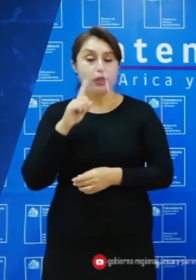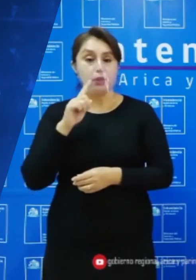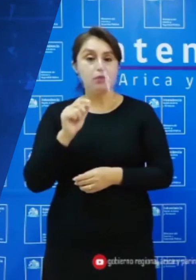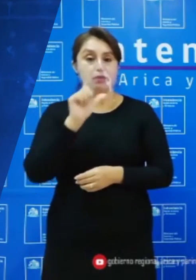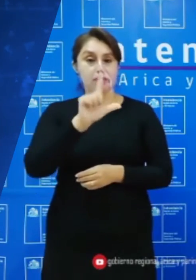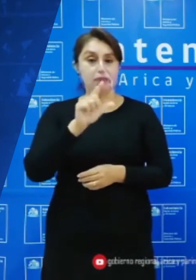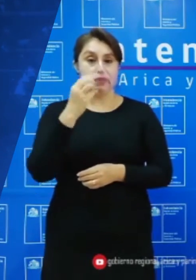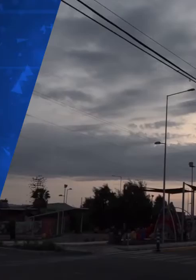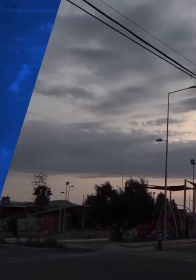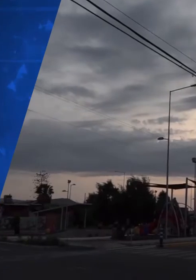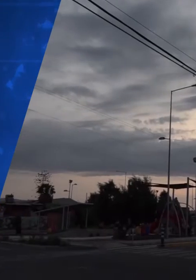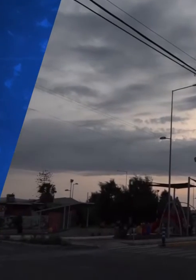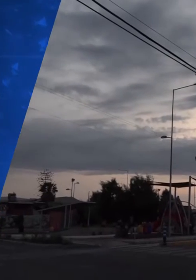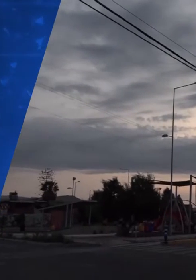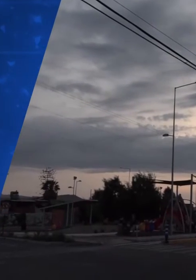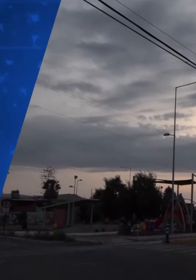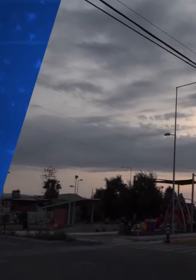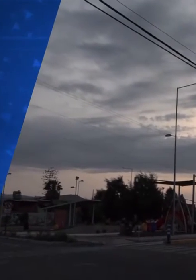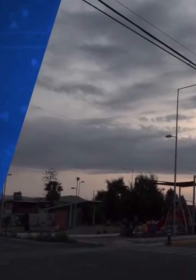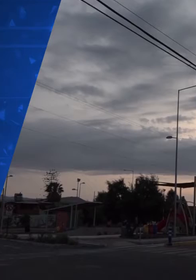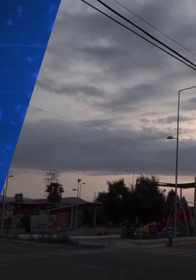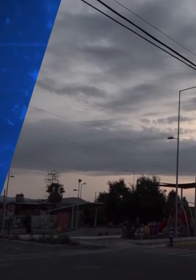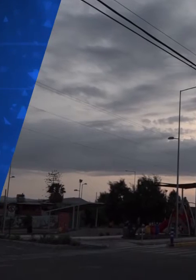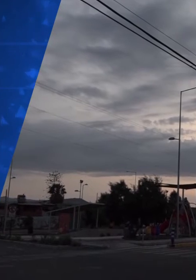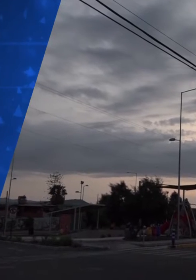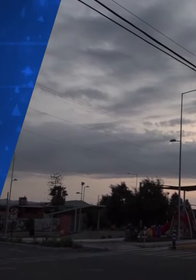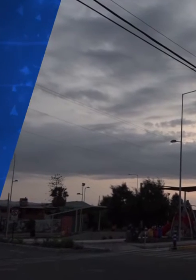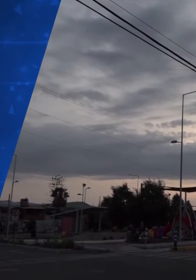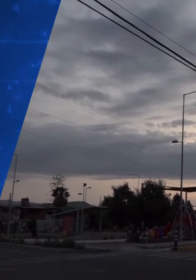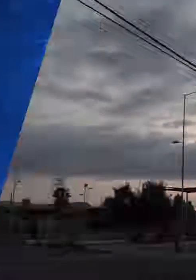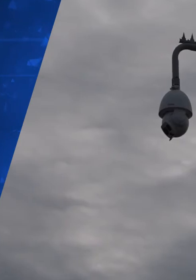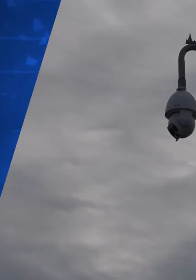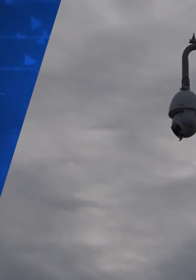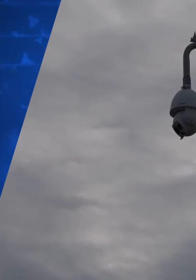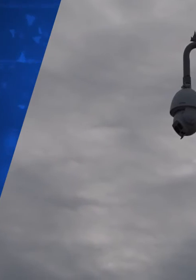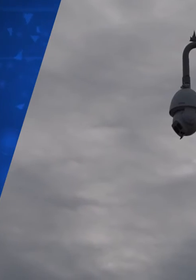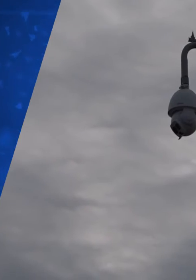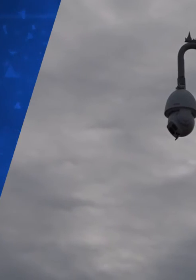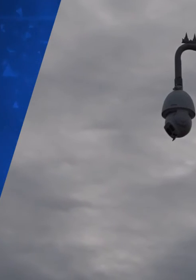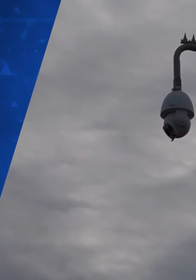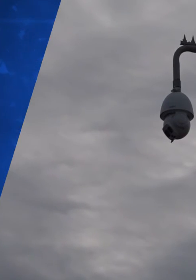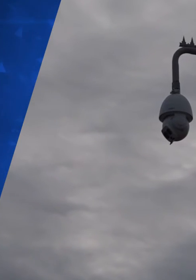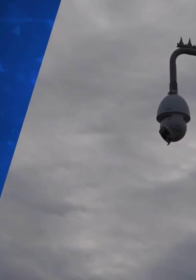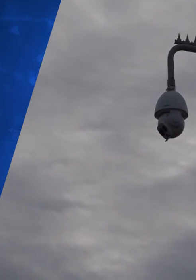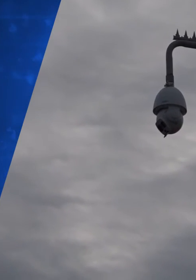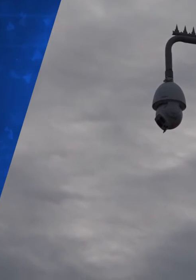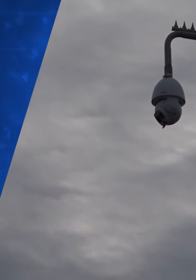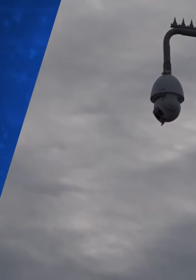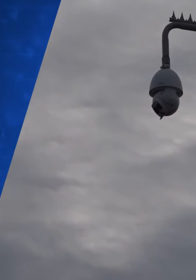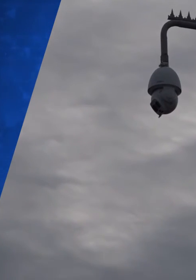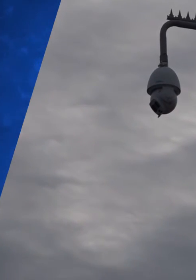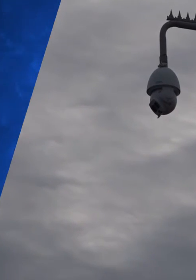agosto. Municipio instalará modernas cámaras de videovigilancia en sector norte de Arica.